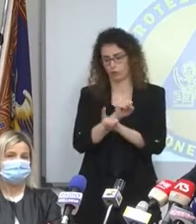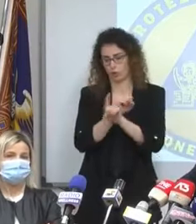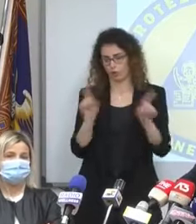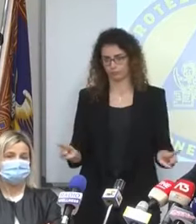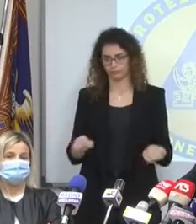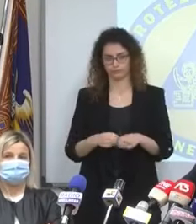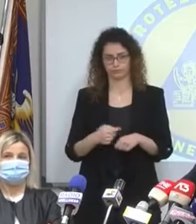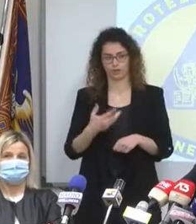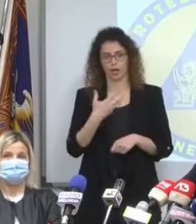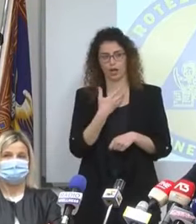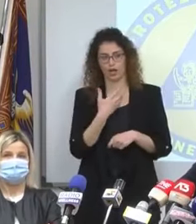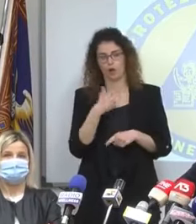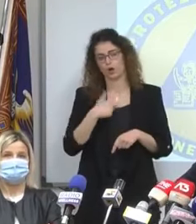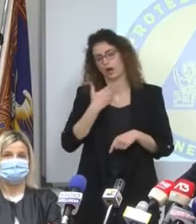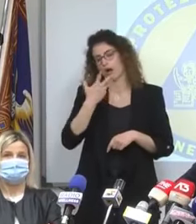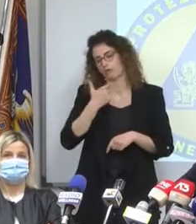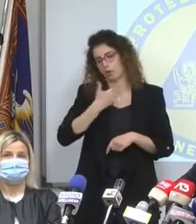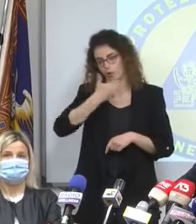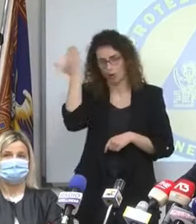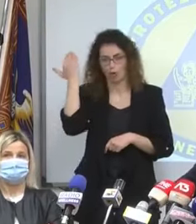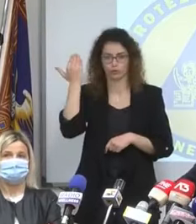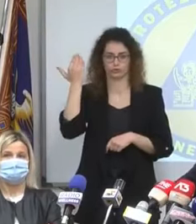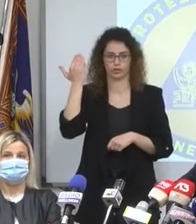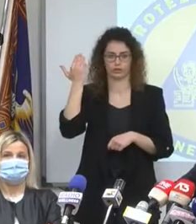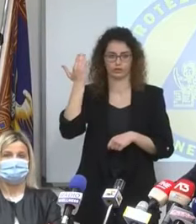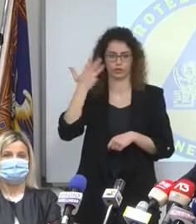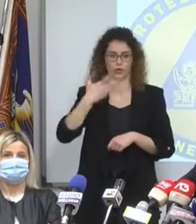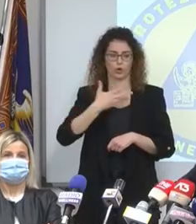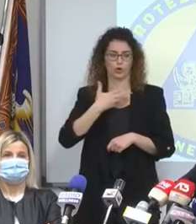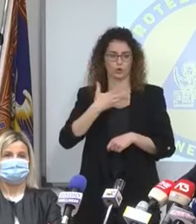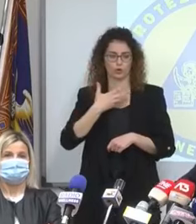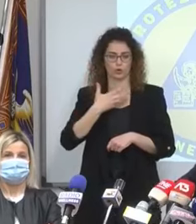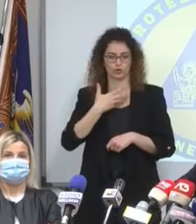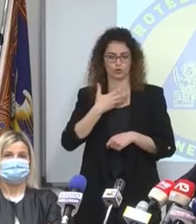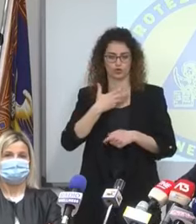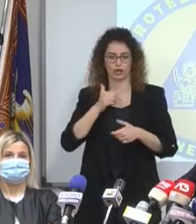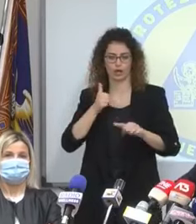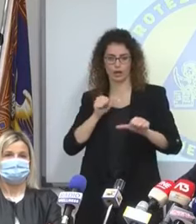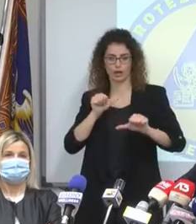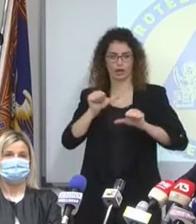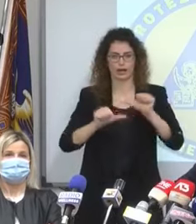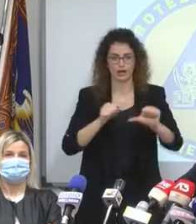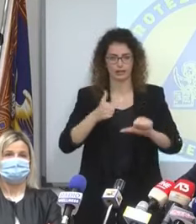passaggio, adesso voglio anche essere onesto intellettualmente, c'è stato un passaggio di direzione.